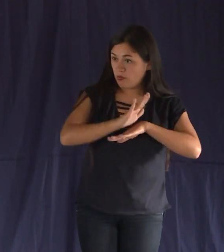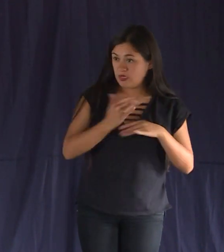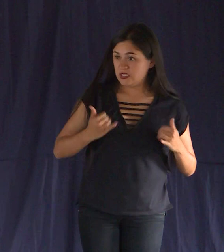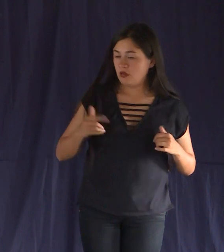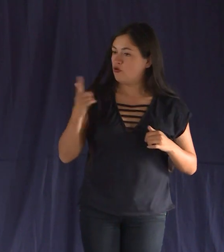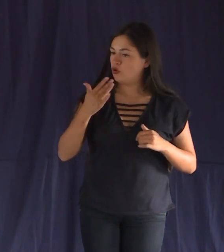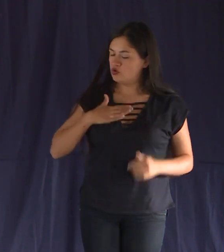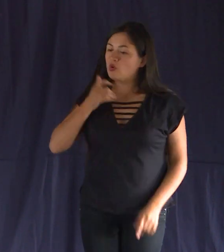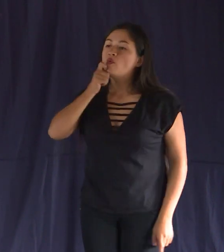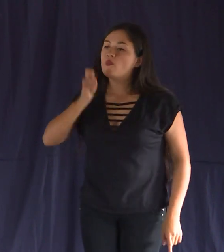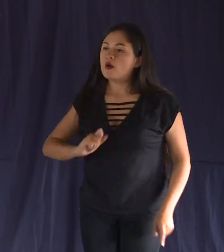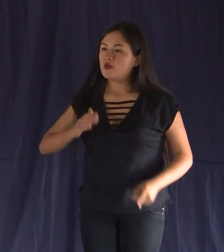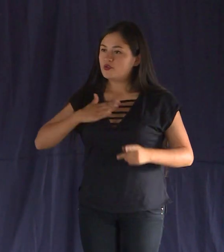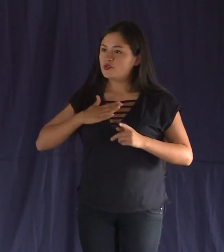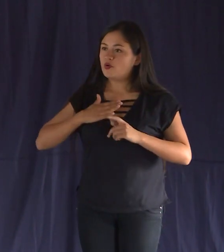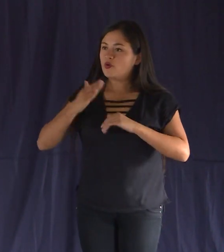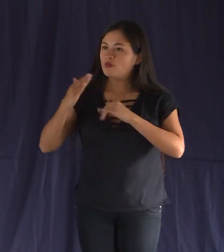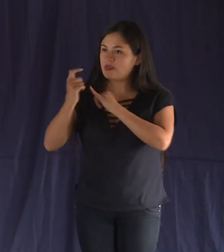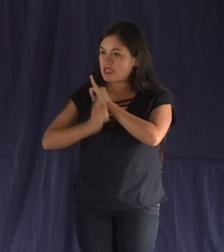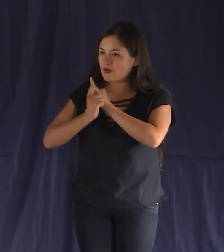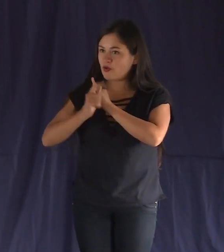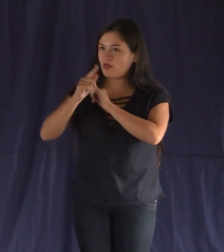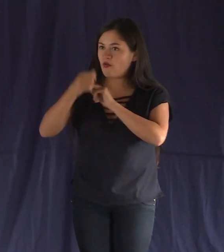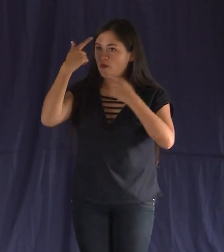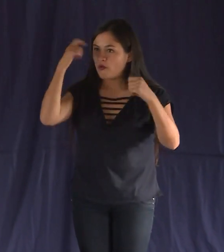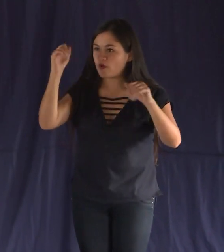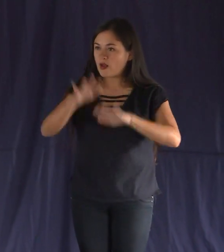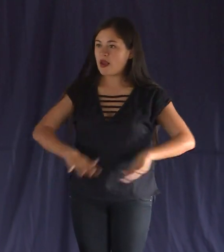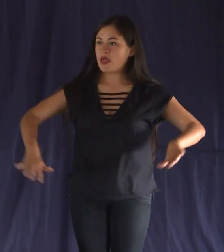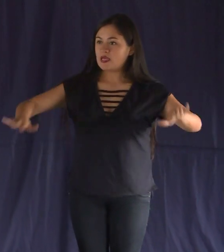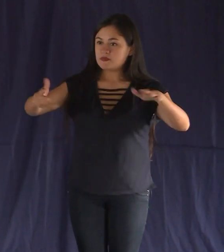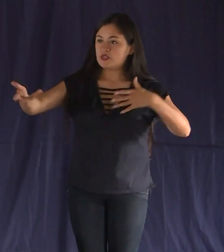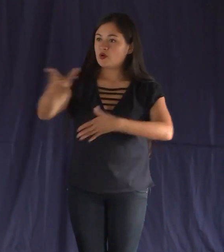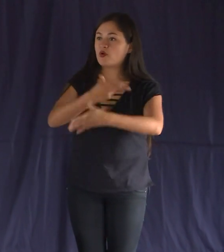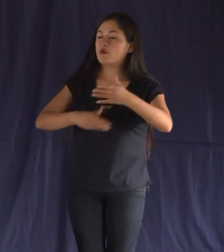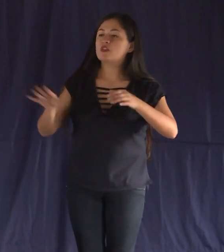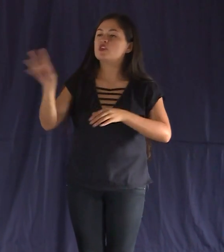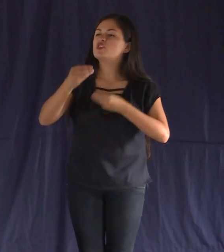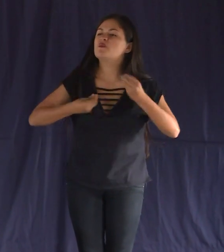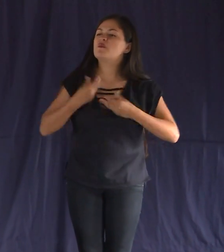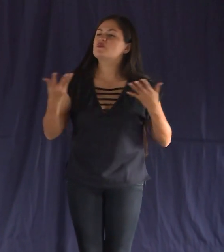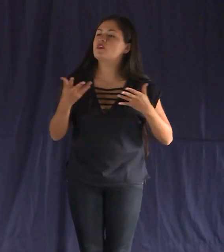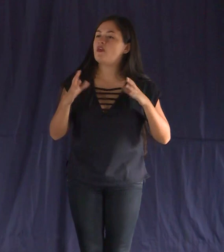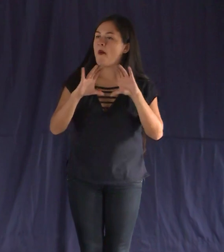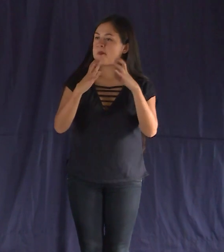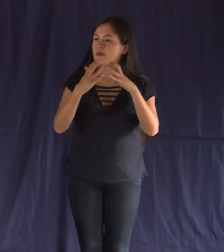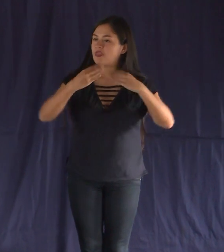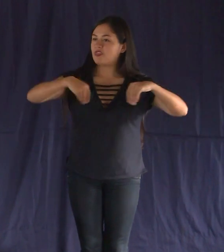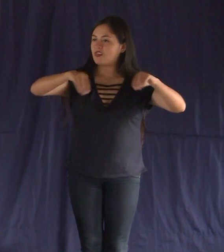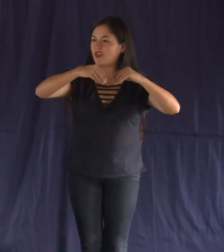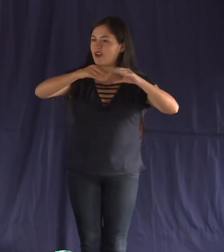individuos, como seres que estamos compartiendo un mismo espacio, o sea, la tierra, el planeta,